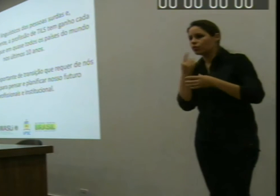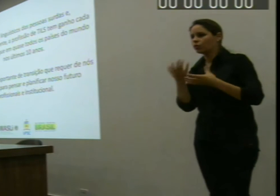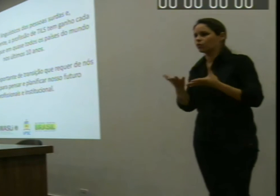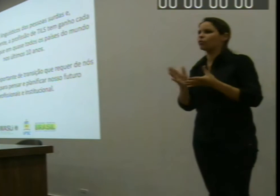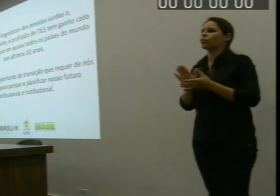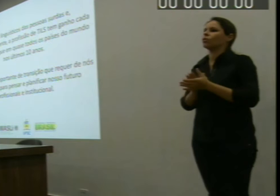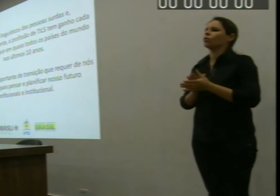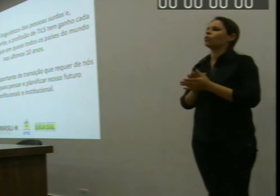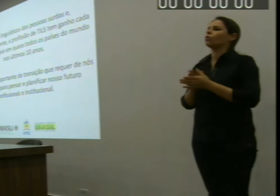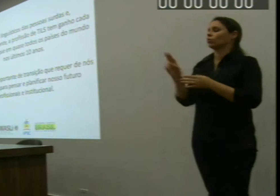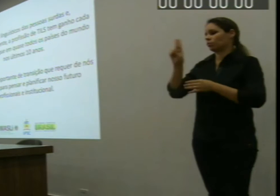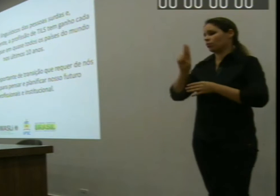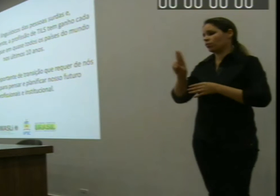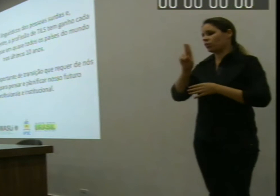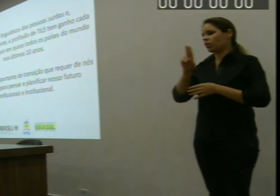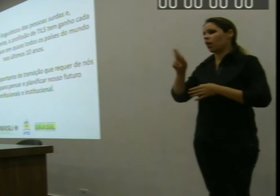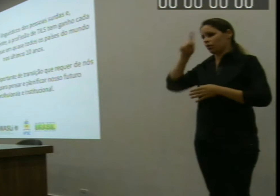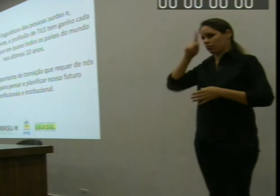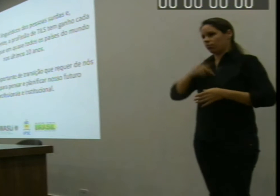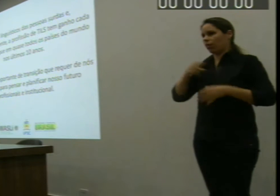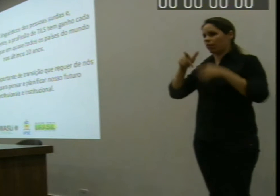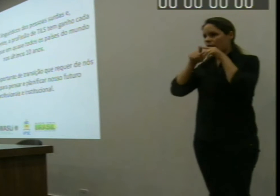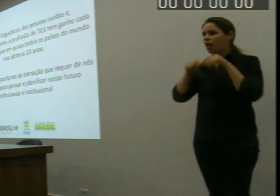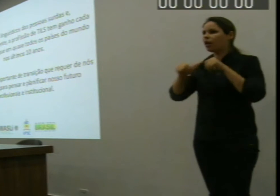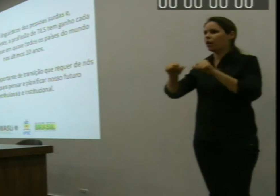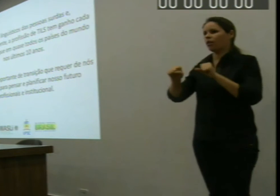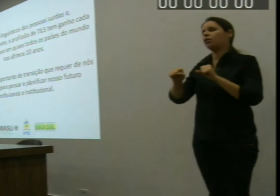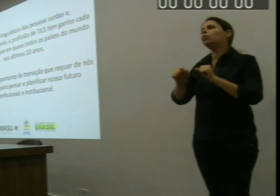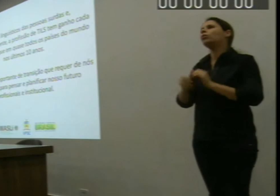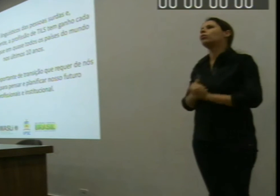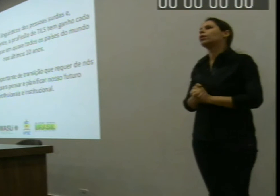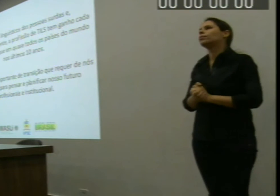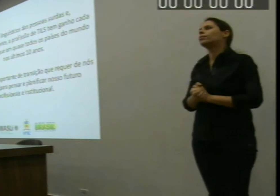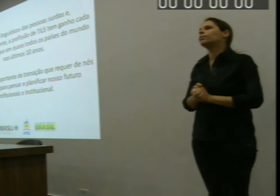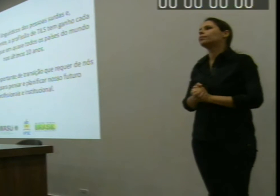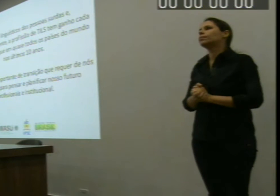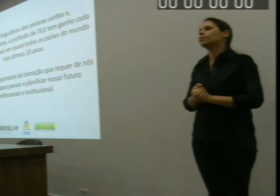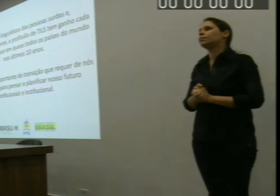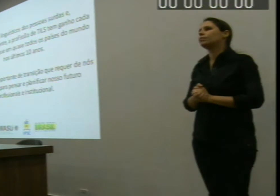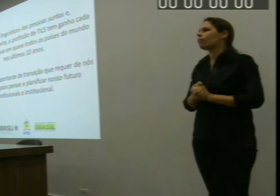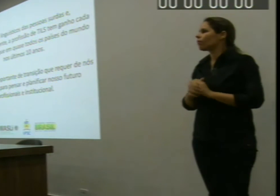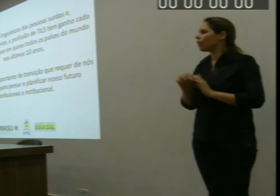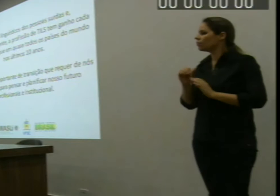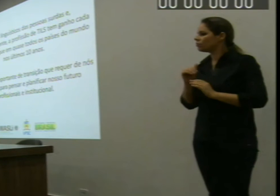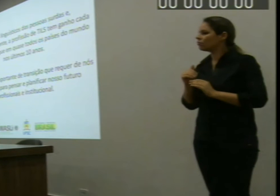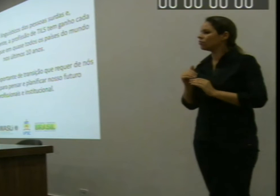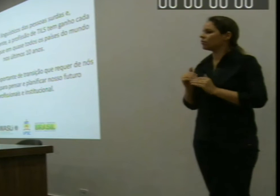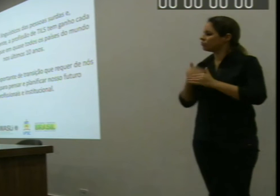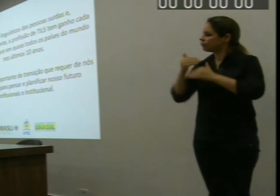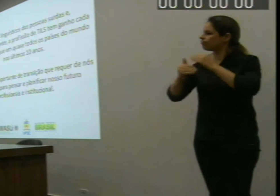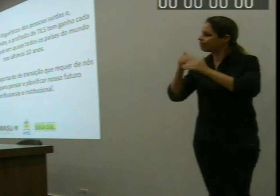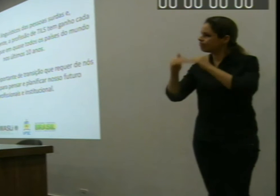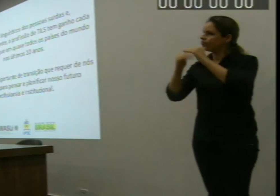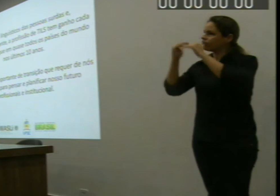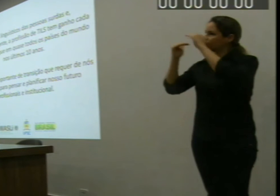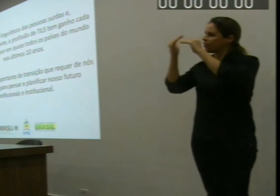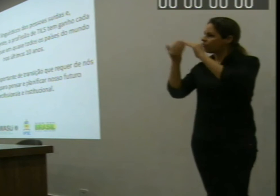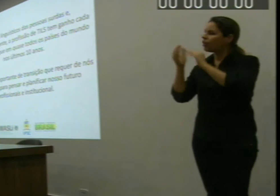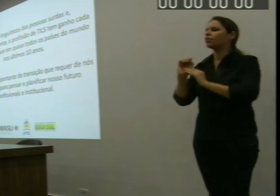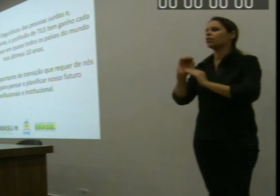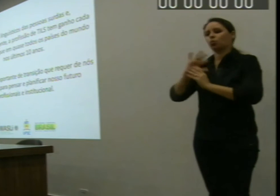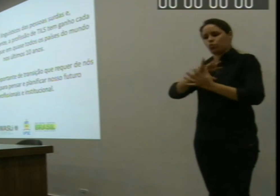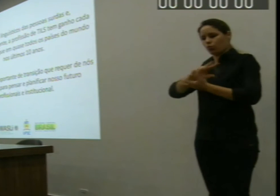uso da sua própria língua tem tido grandes avanços não só aqui no Brasil como em grande parte dos países ao redor do